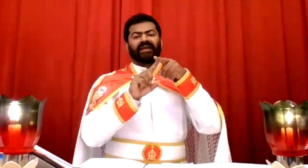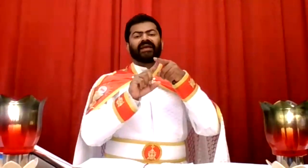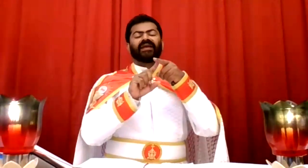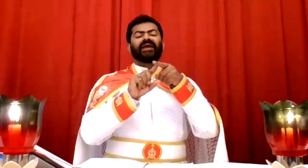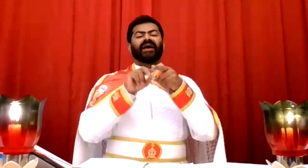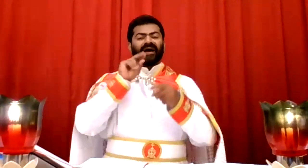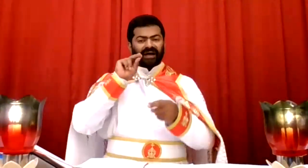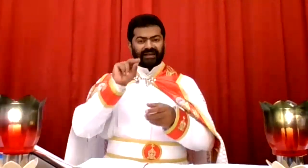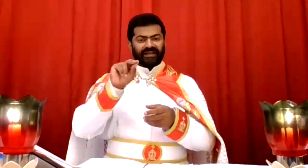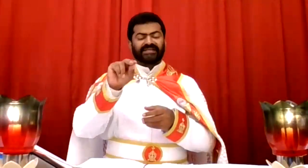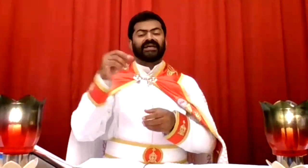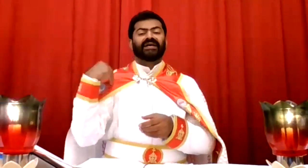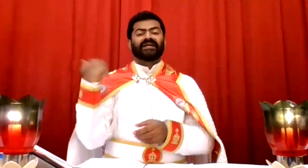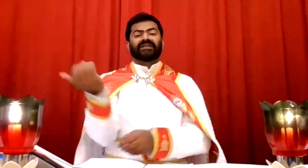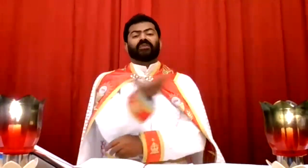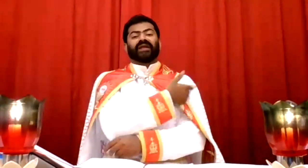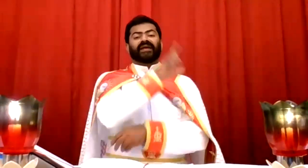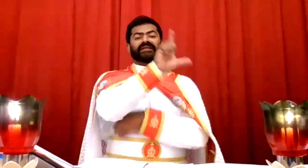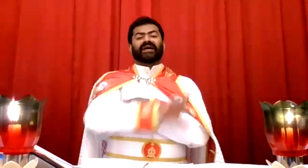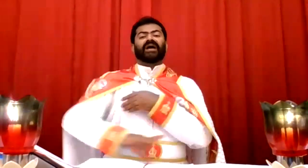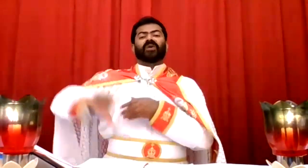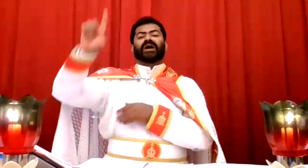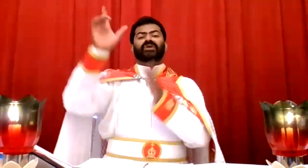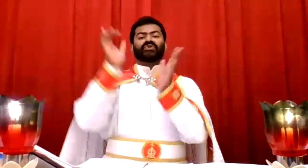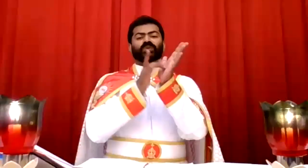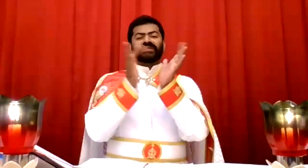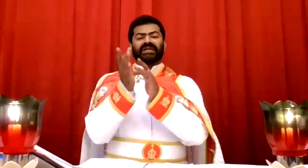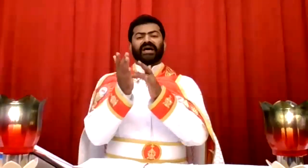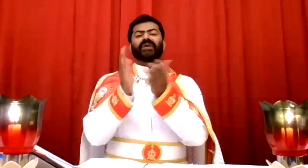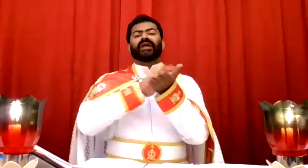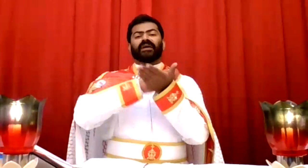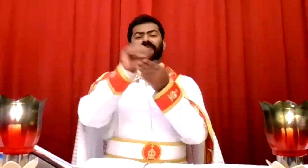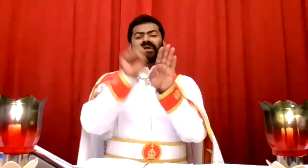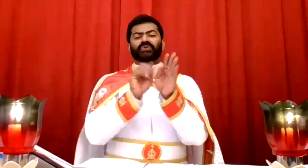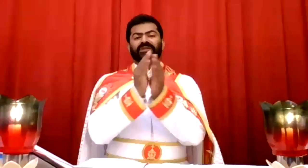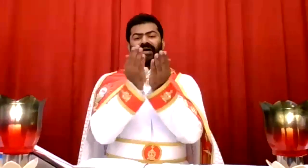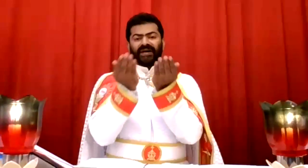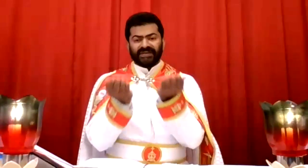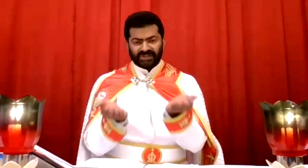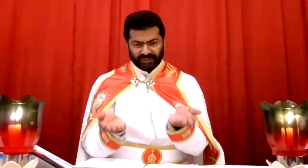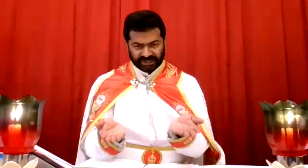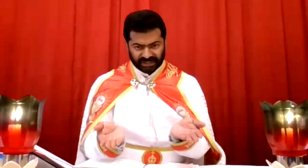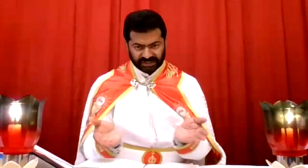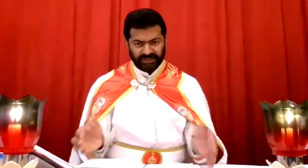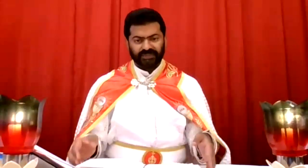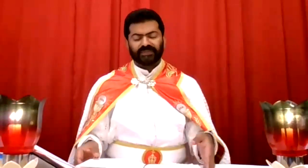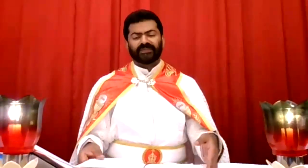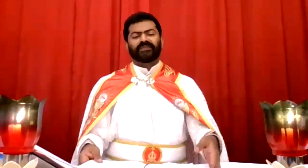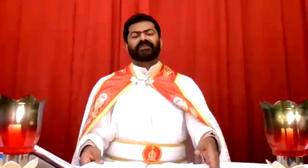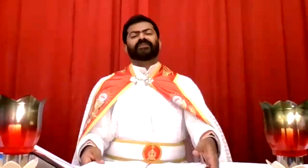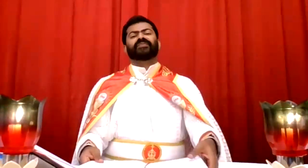മത്തായി അറിയിച്ച നമ്മുടെ കർത്താവായ യേശു മിശിഹായുടെ പരിശുദ്ധ